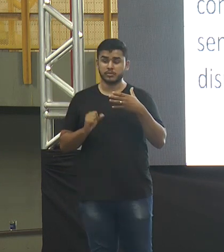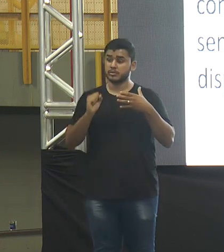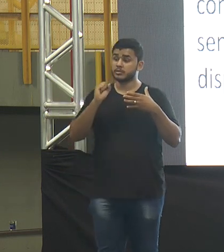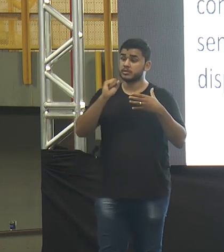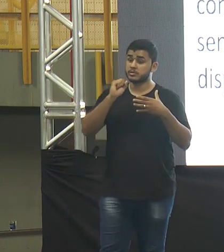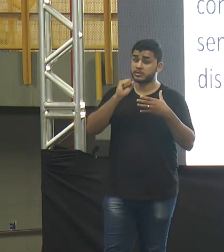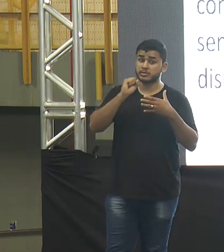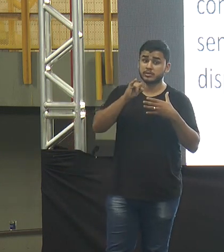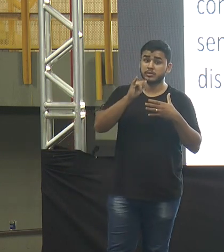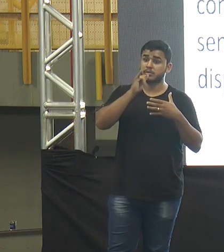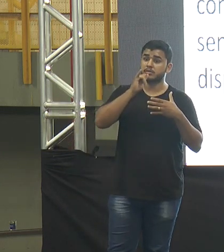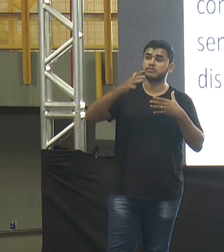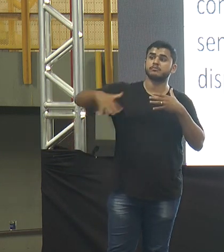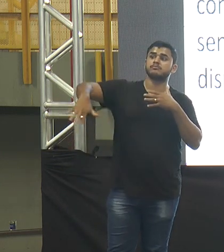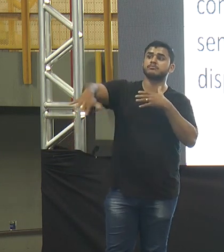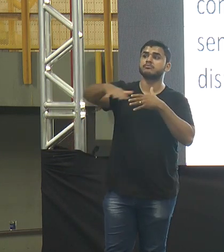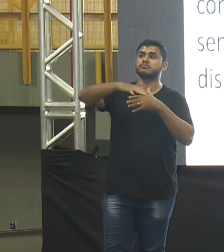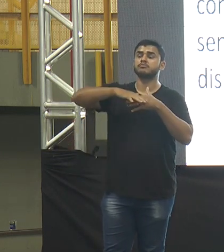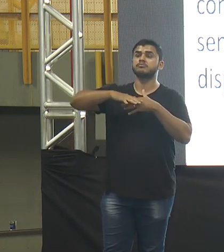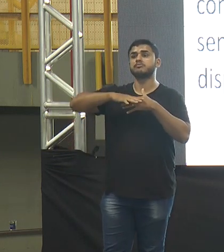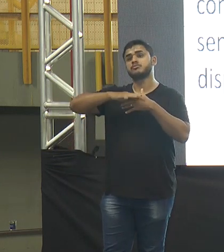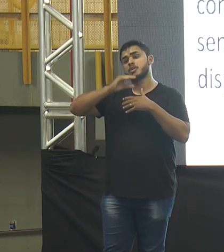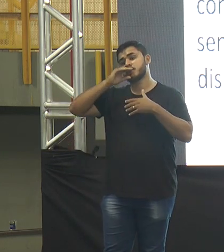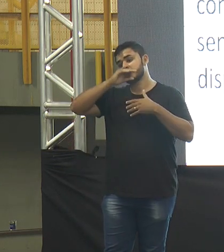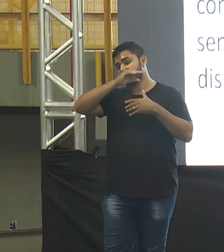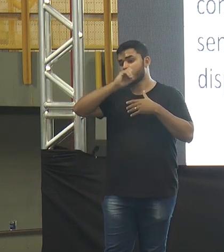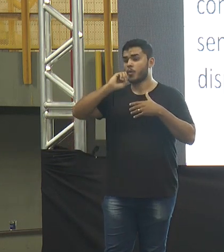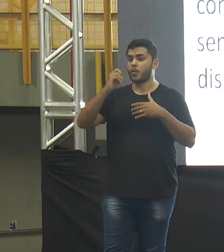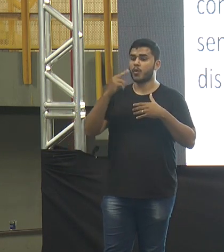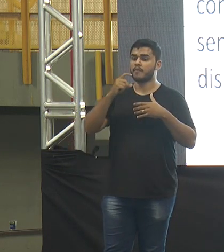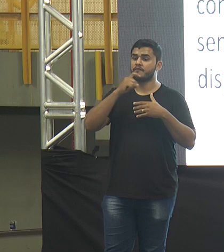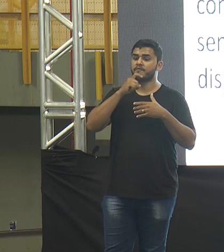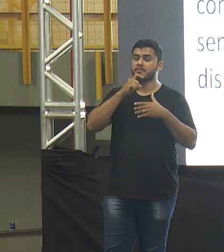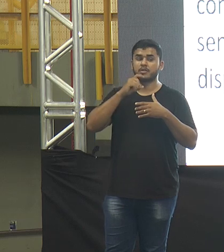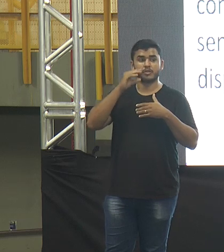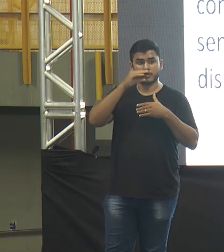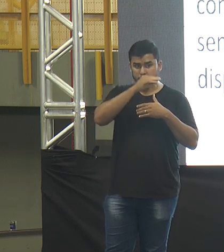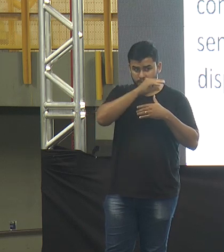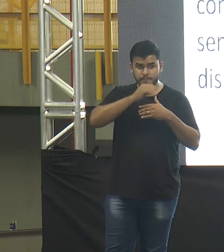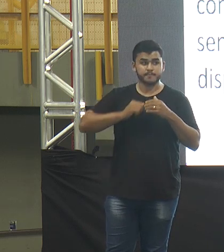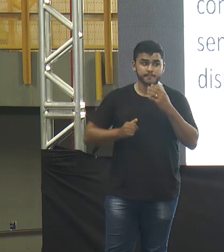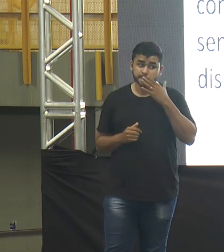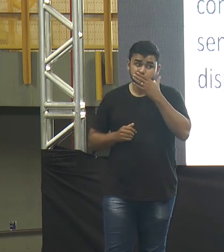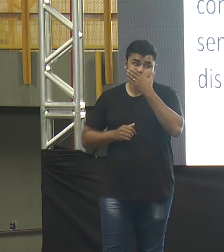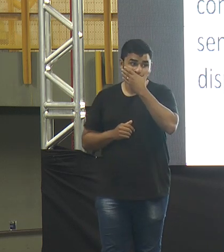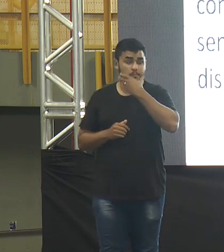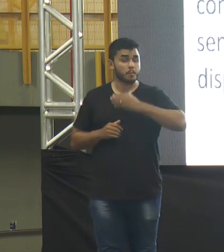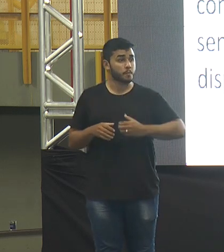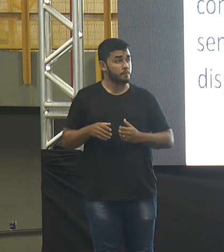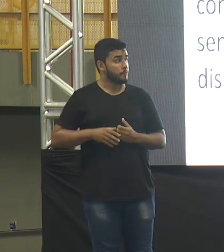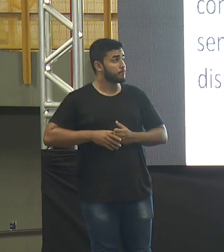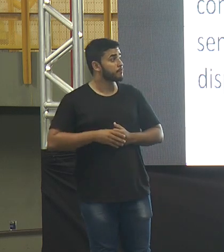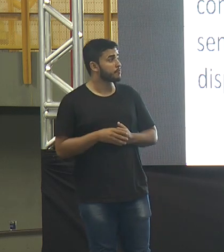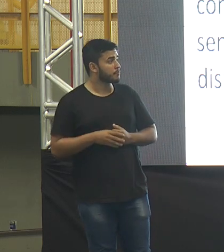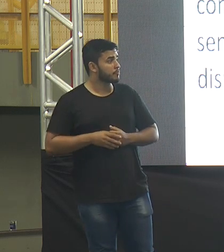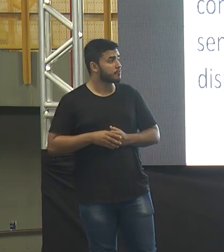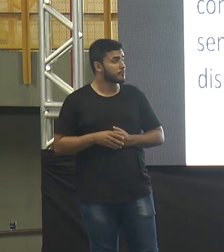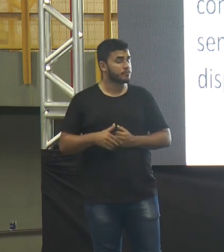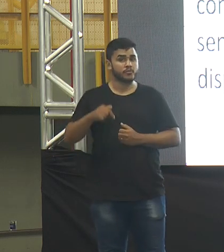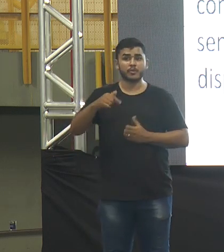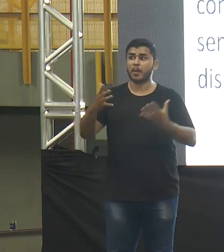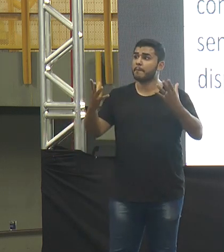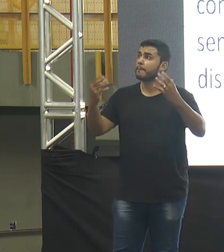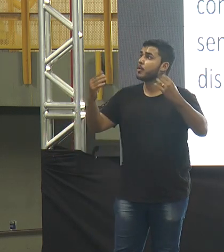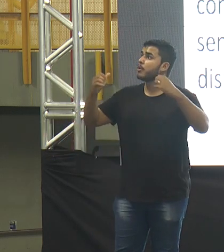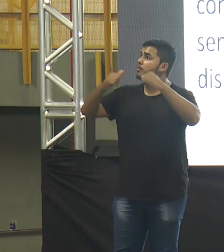está liberando, o universo vai ficando mais quente ou mais frio? Galera, então quando isso aqui está lotado, fica quente ou